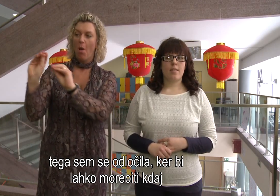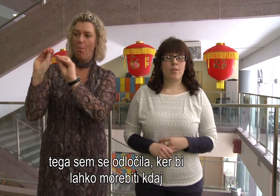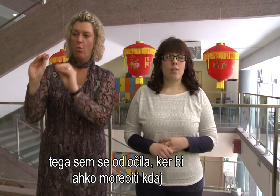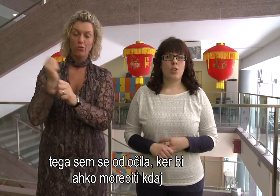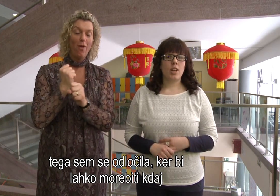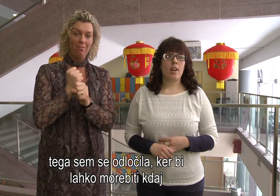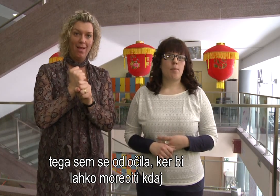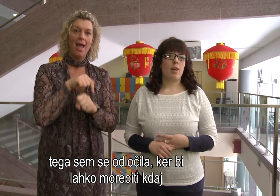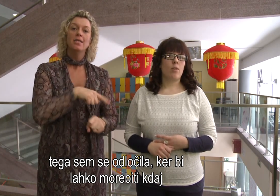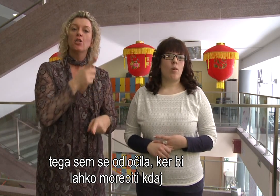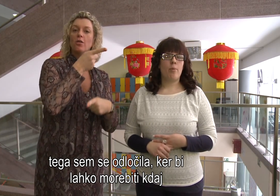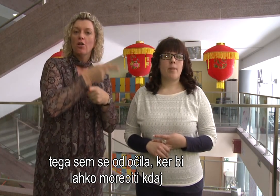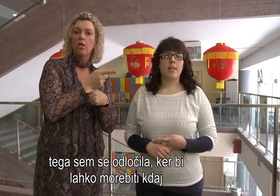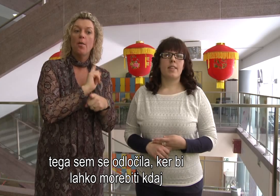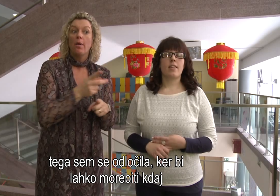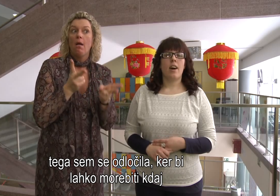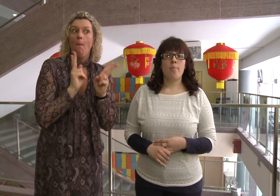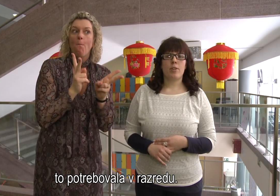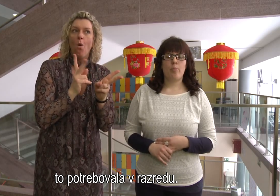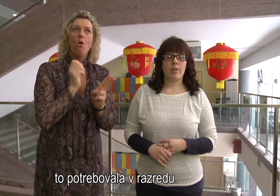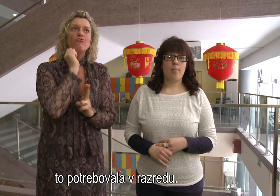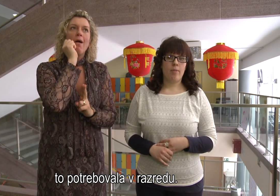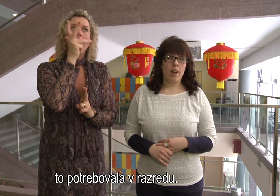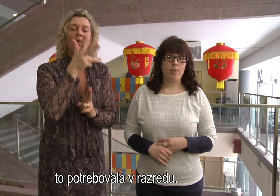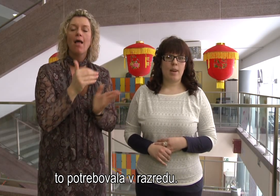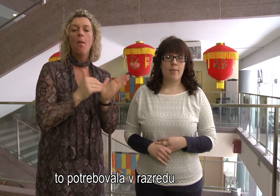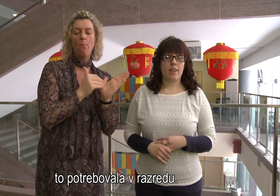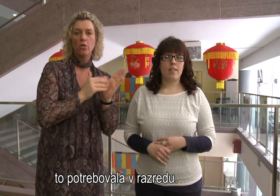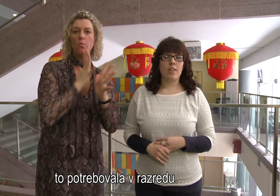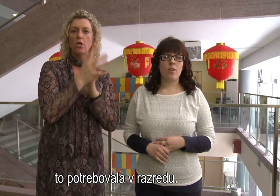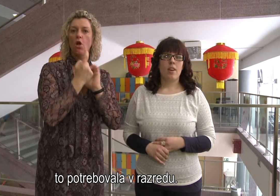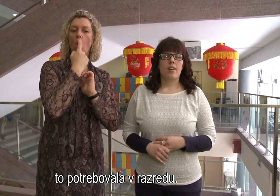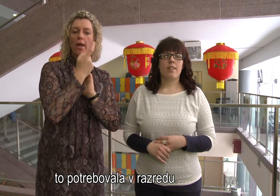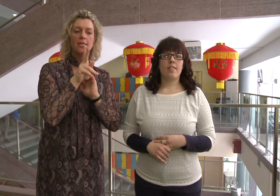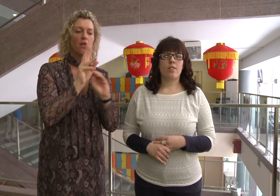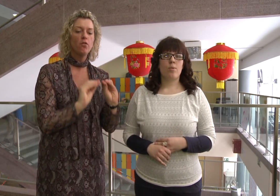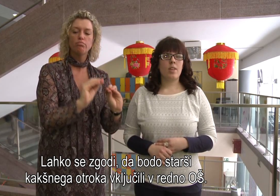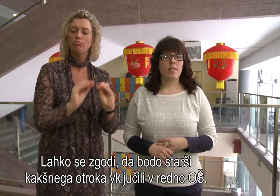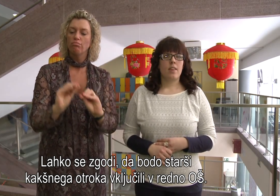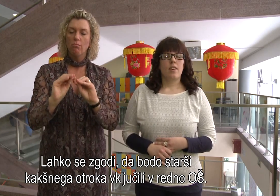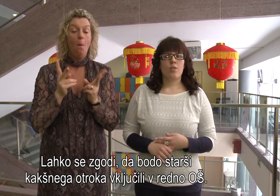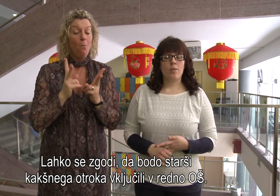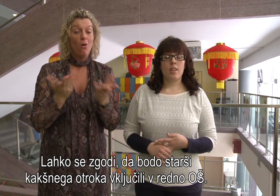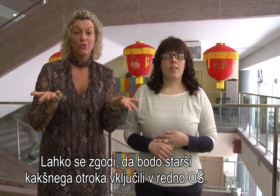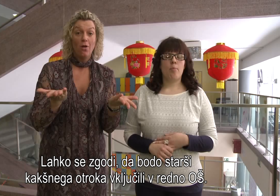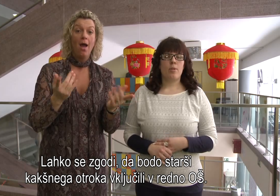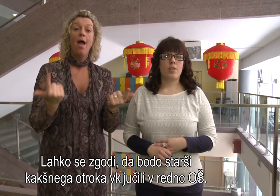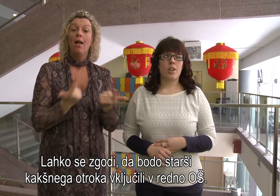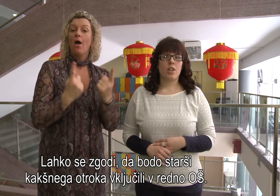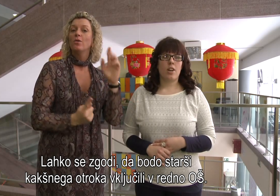se odločila, ker bi lahko morebiti kdaj pa to potrebovala v samem razredu. Zna se zgoditi, da bodo starši